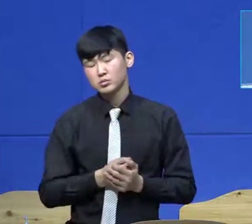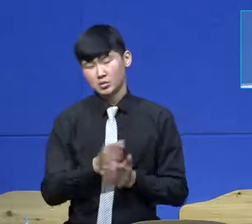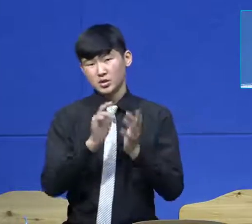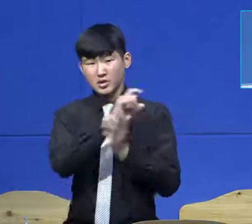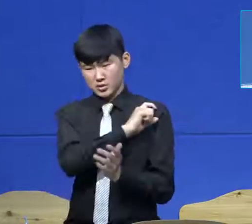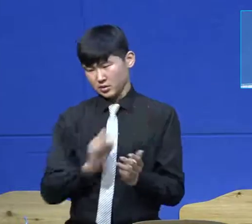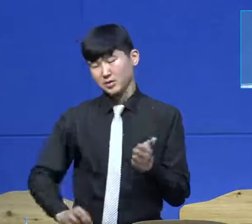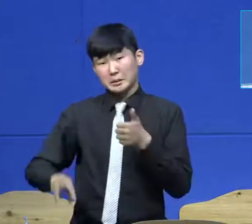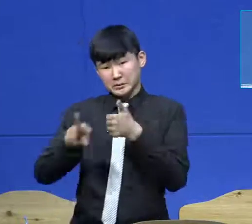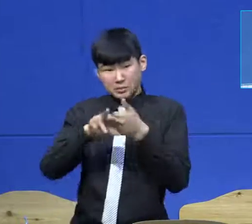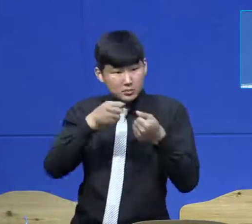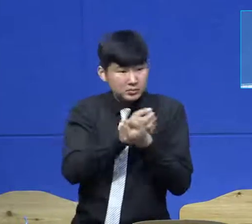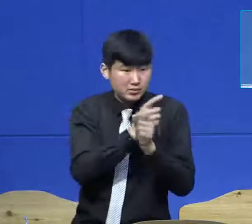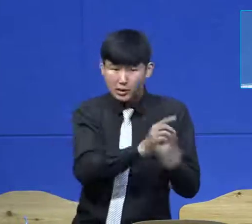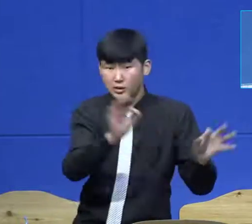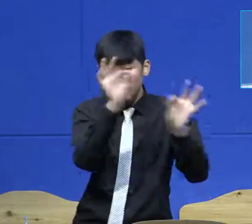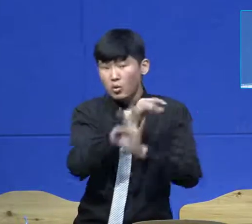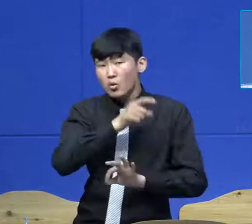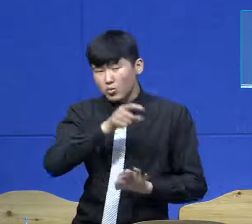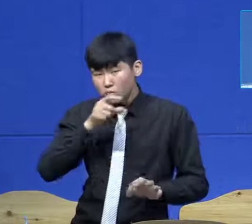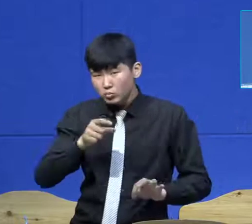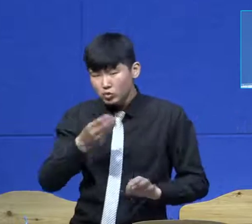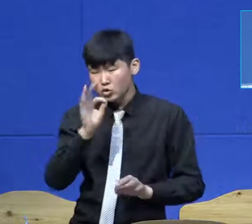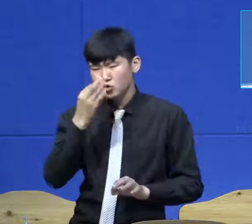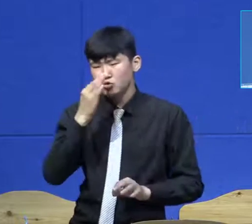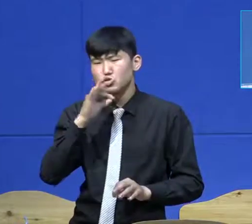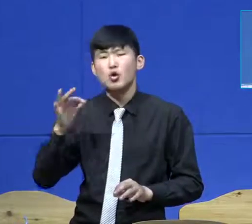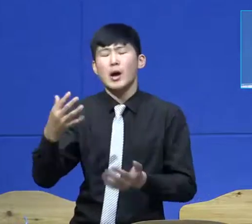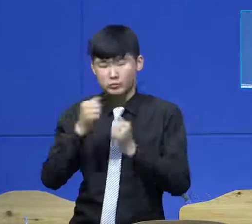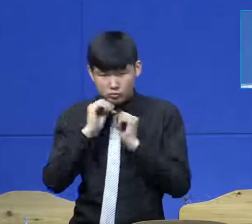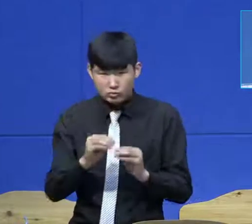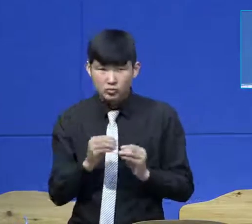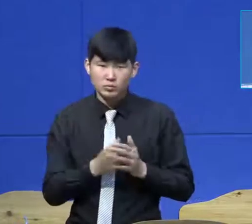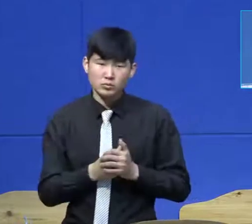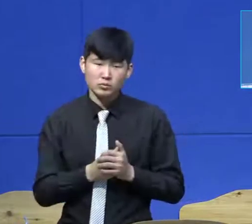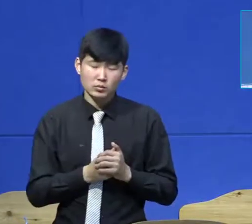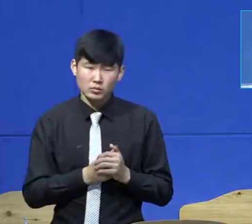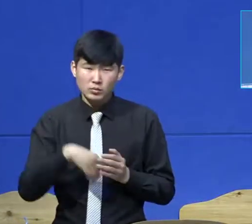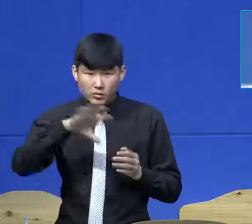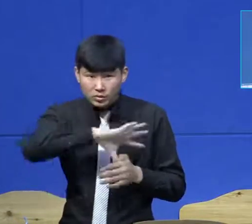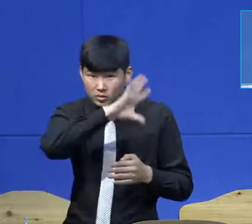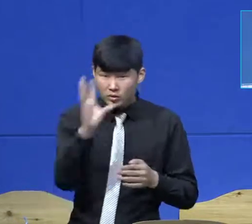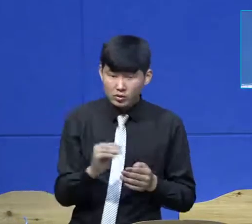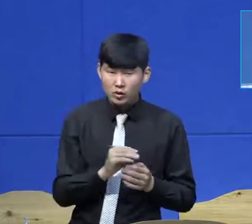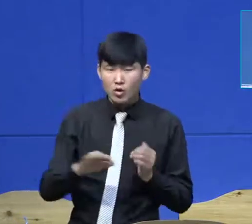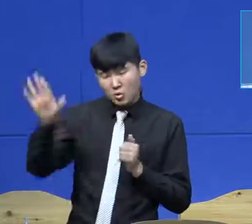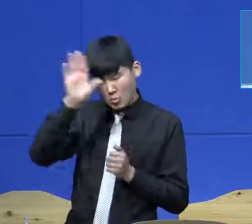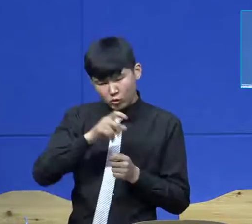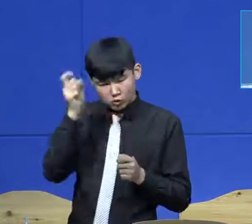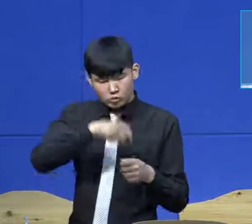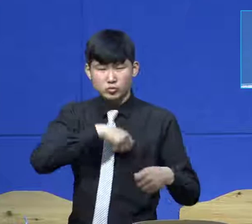Христний сайн мэдээг дагддаггүй хүмүүст сэс үшээ авнаа. Тэд мөнх сүрэлийн төлөөсөө